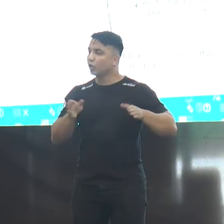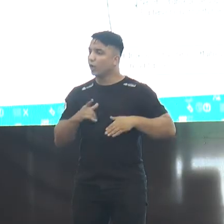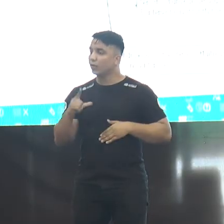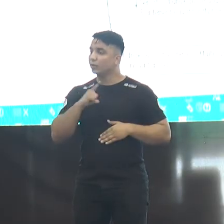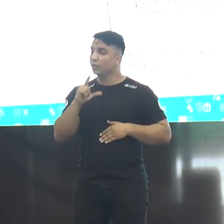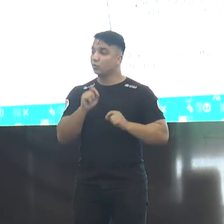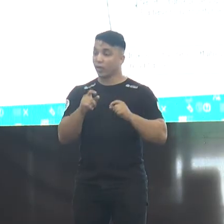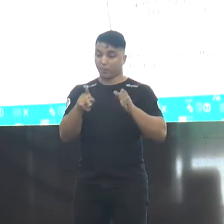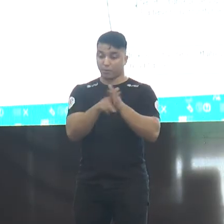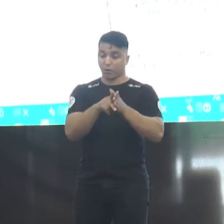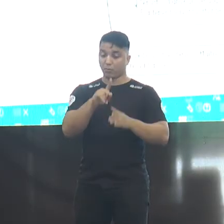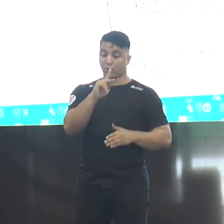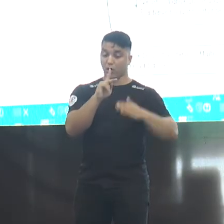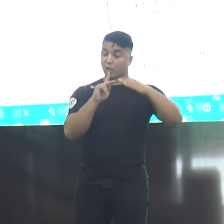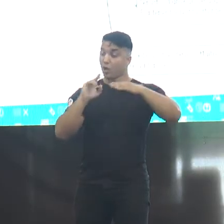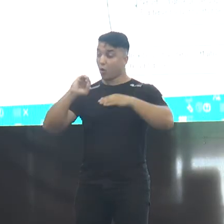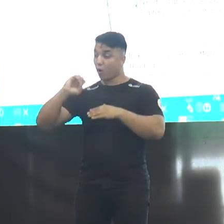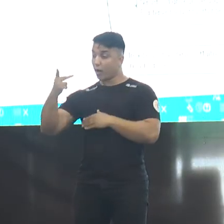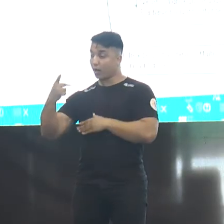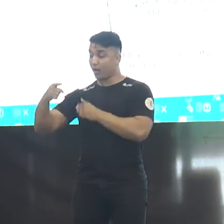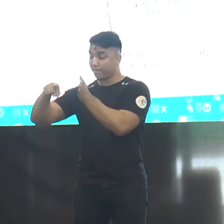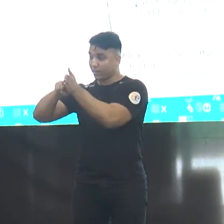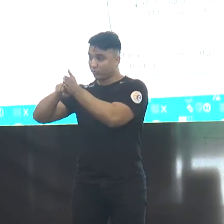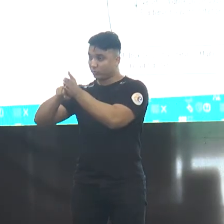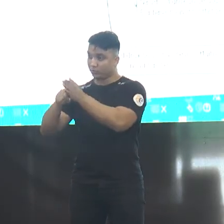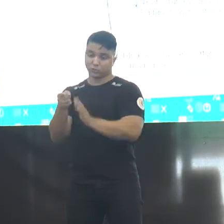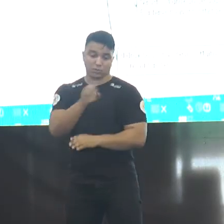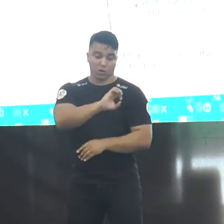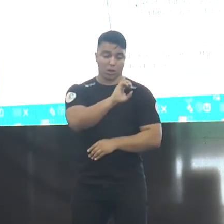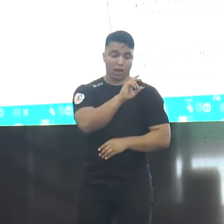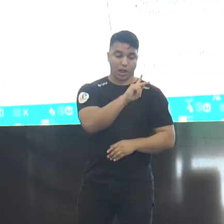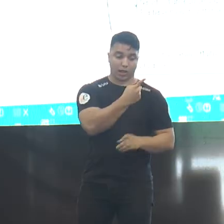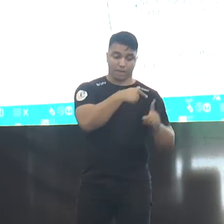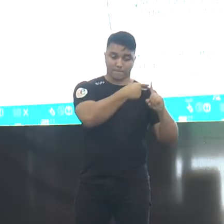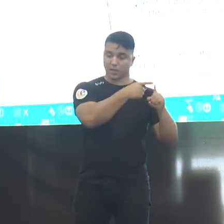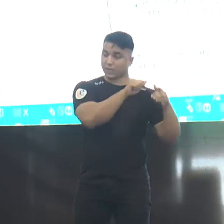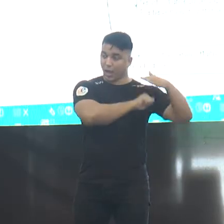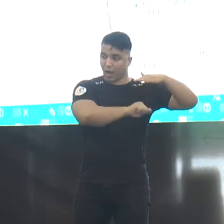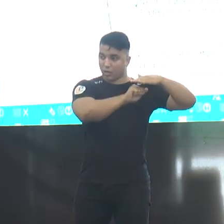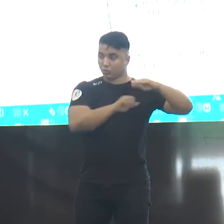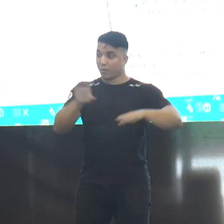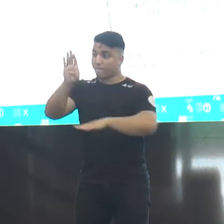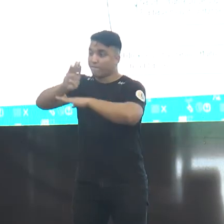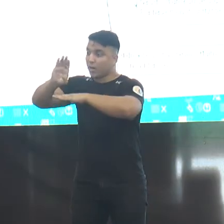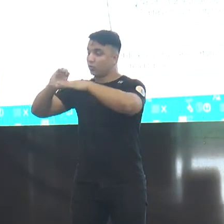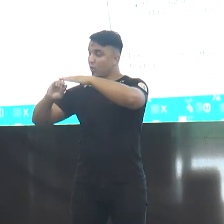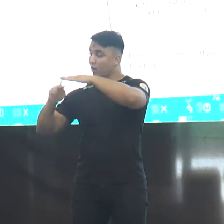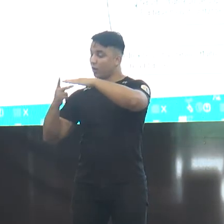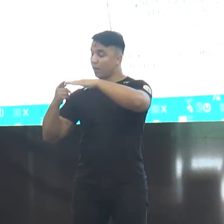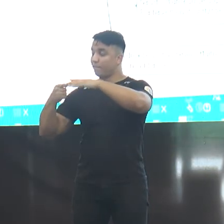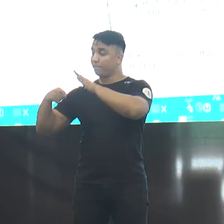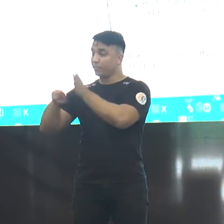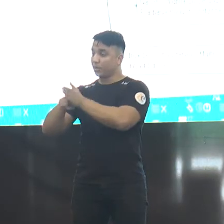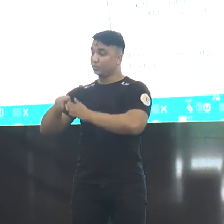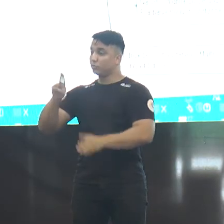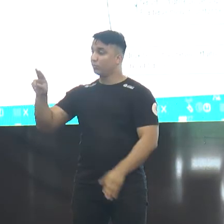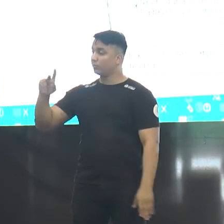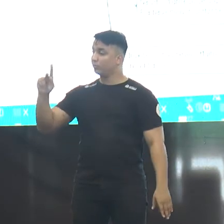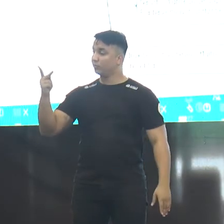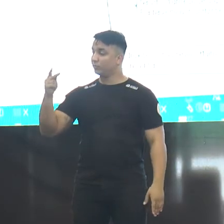liberam hidroxila. O ácido libera H+, e a base libera o H-. Hoje eu não aceito que alguém saia daqui sem saber